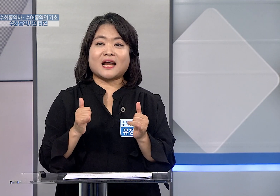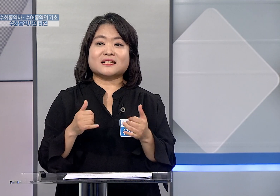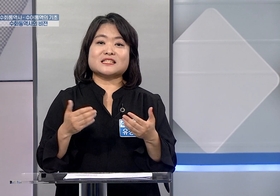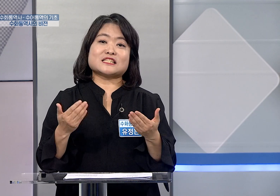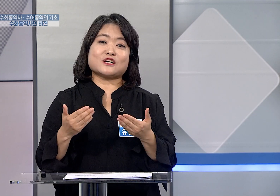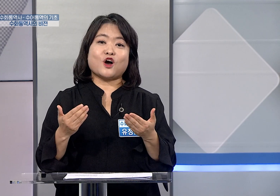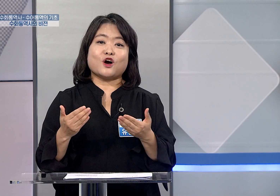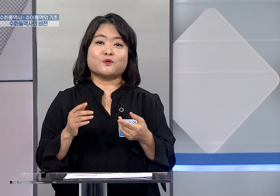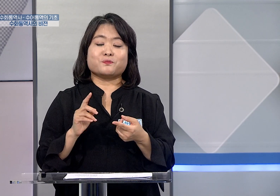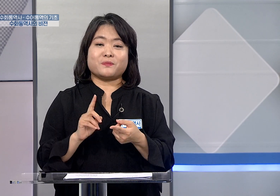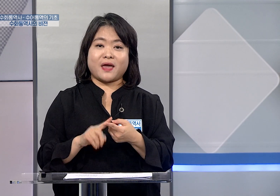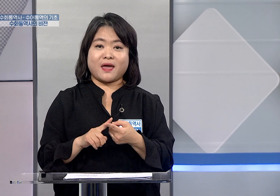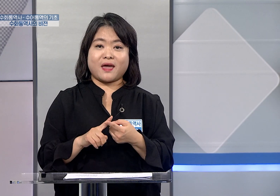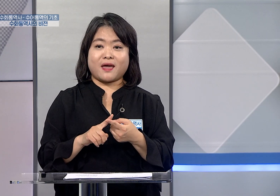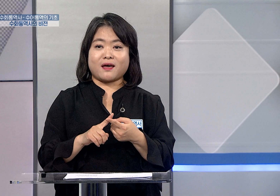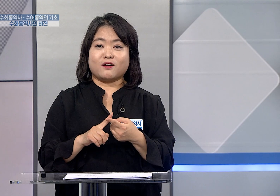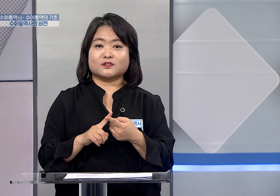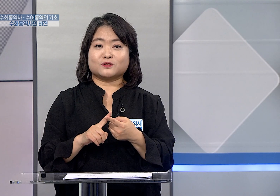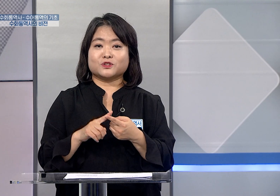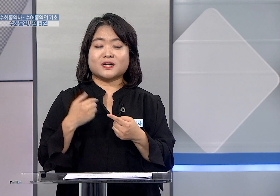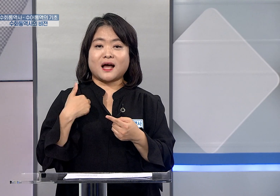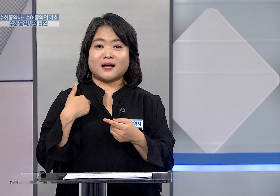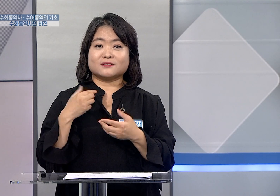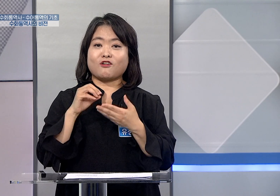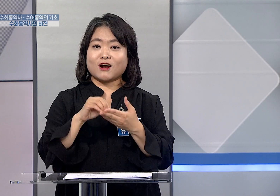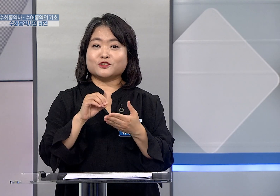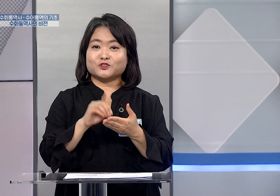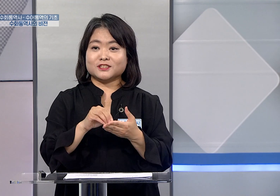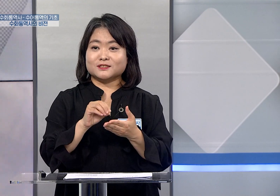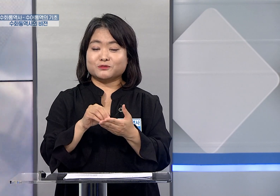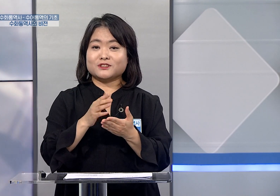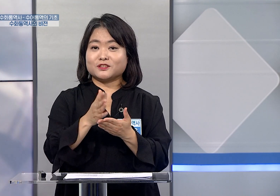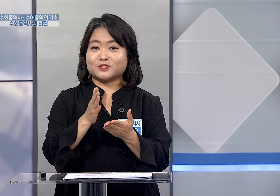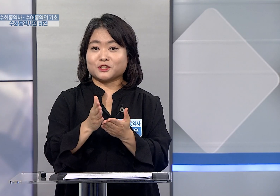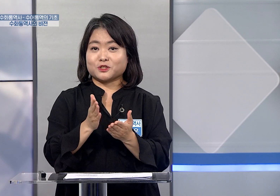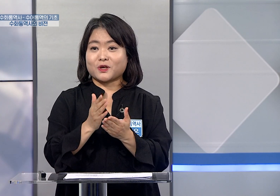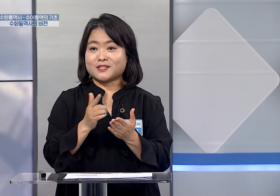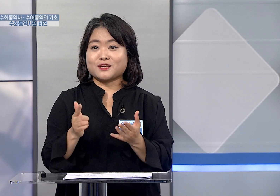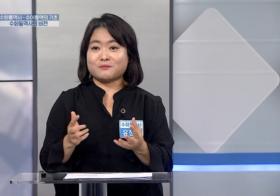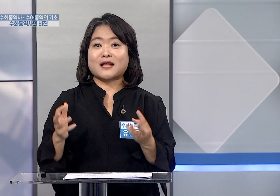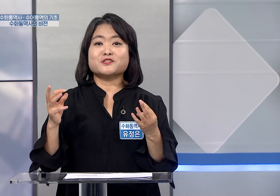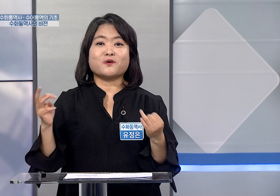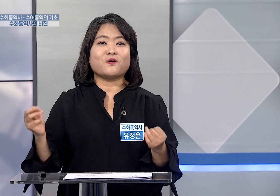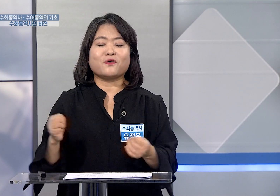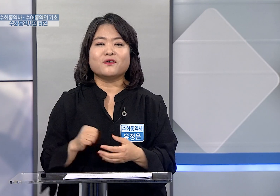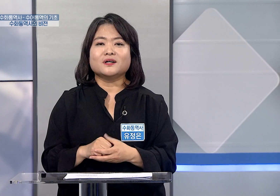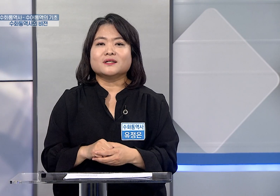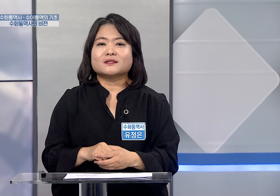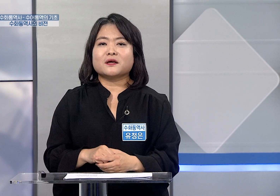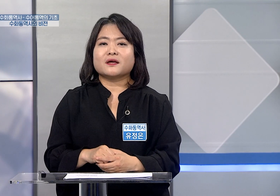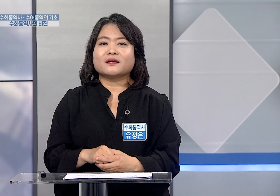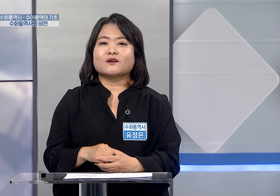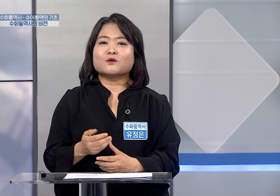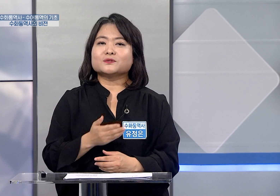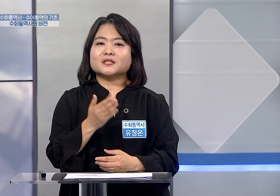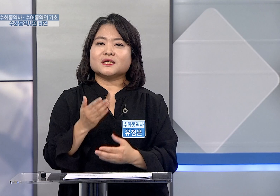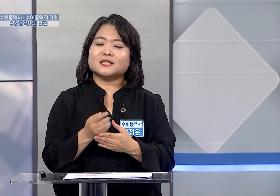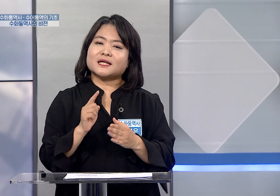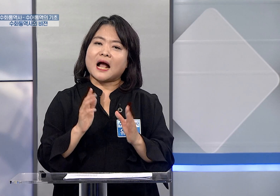수화통역사라는 직업에 우리가 들어갈 수 있는 분야들이 굉장히 많죠. 여러분이 이